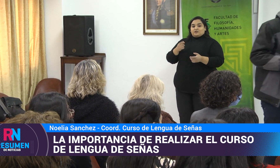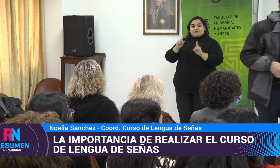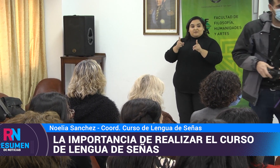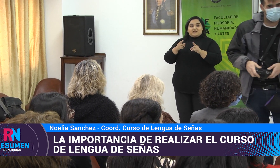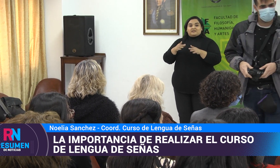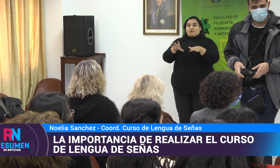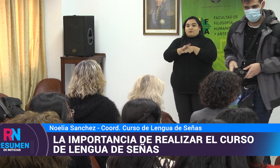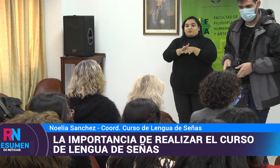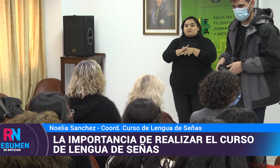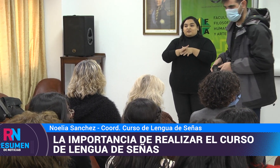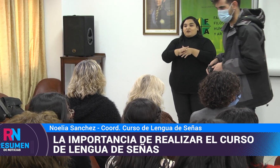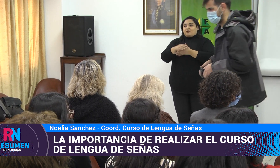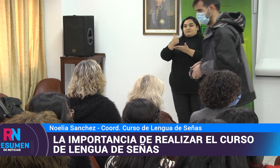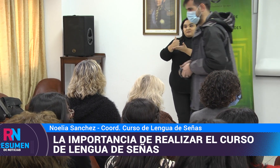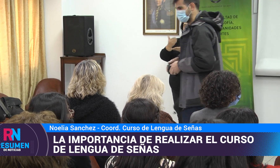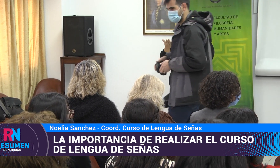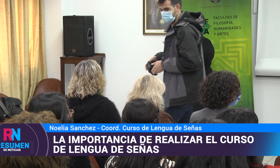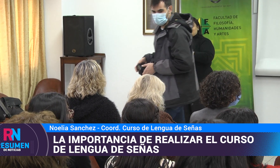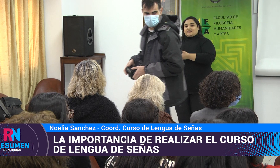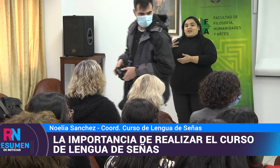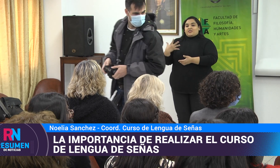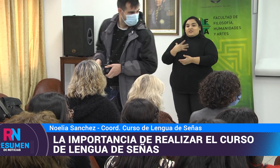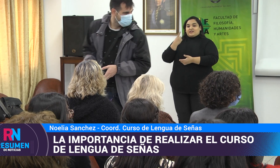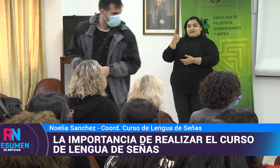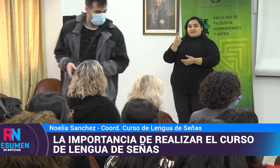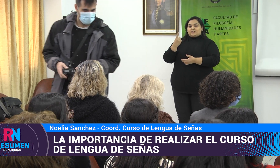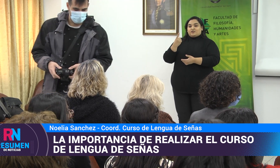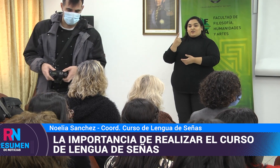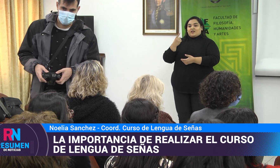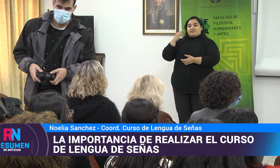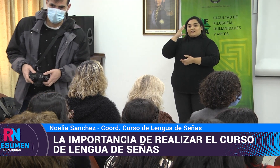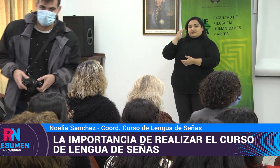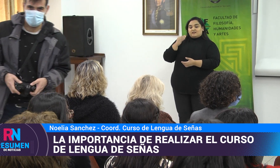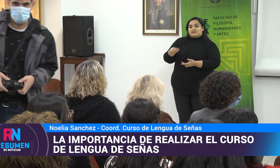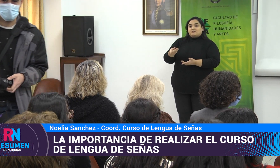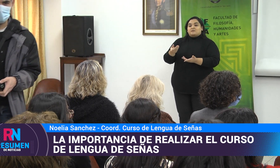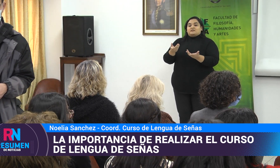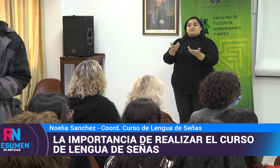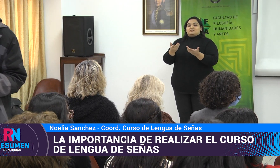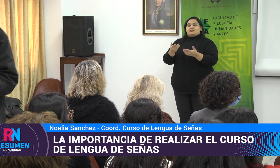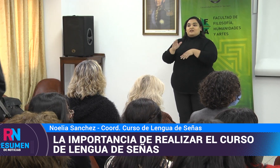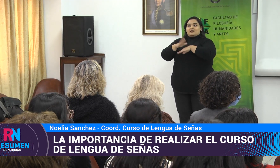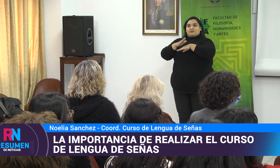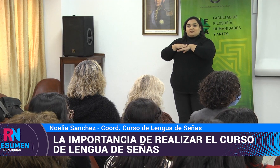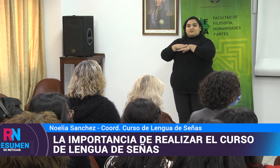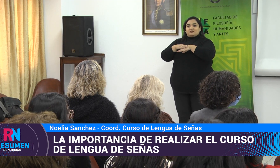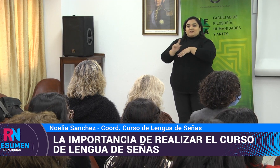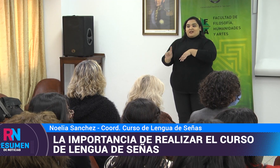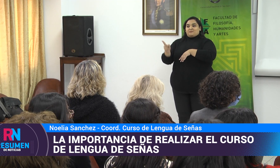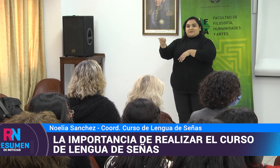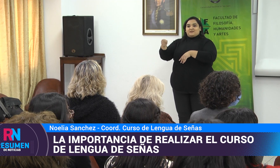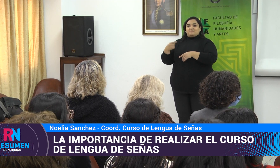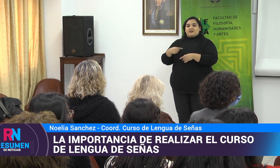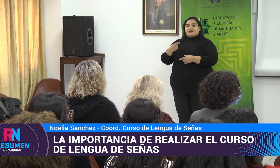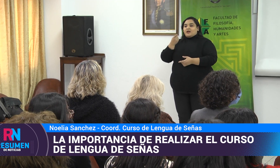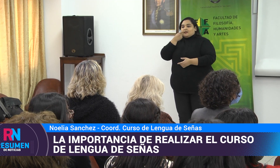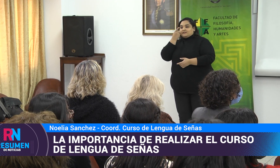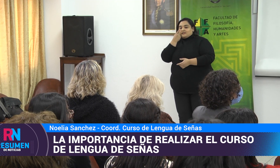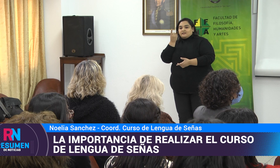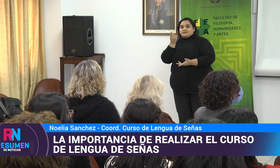entonces empiezan a ocupar mucho más espacios y esos espacios tienen que estar accesibles. Primero, antes que